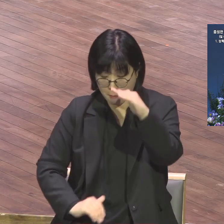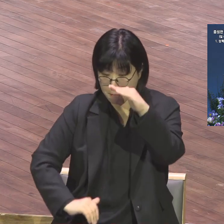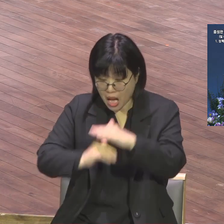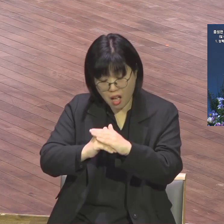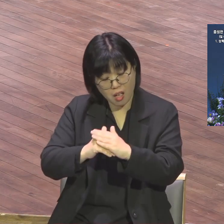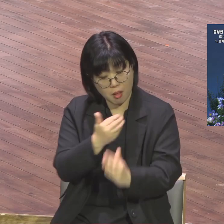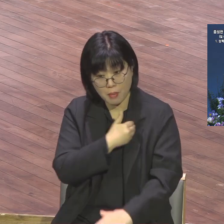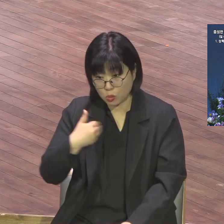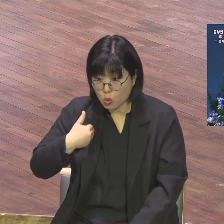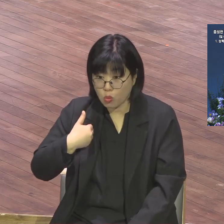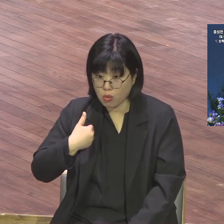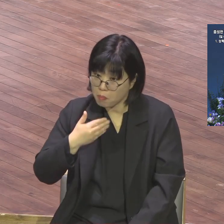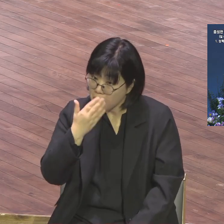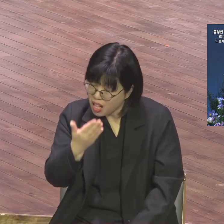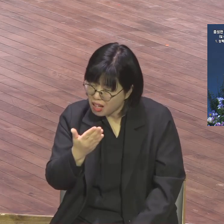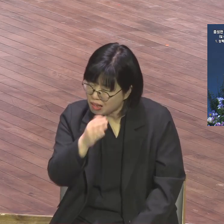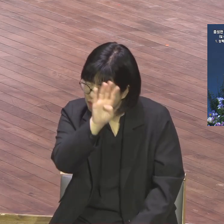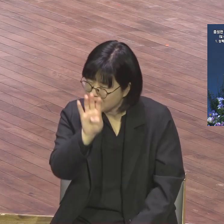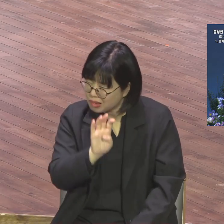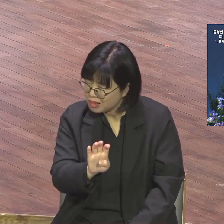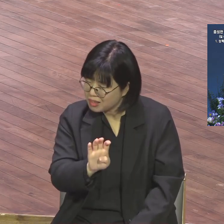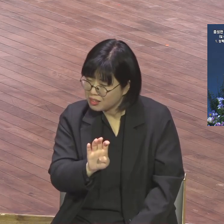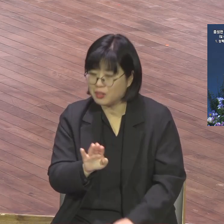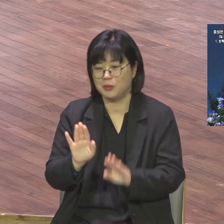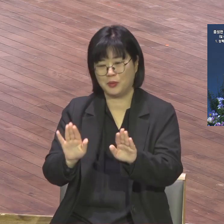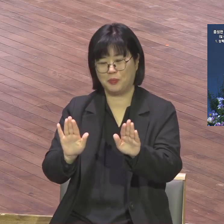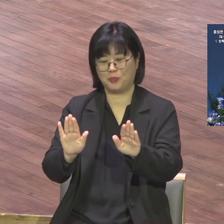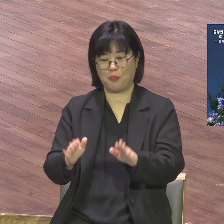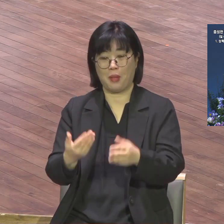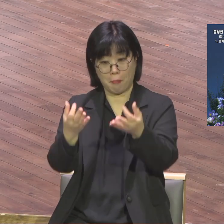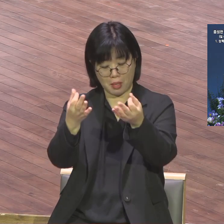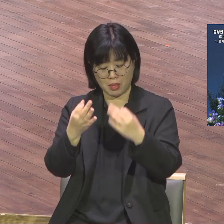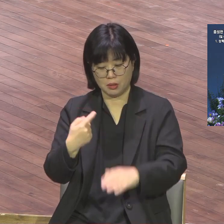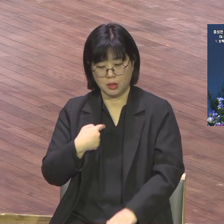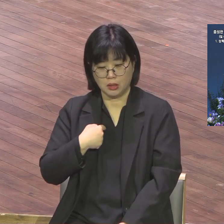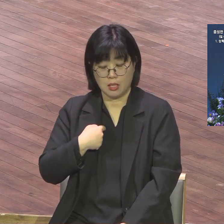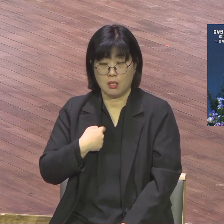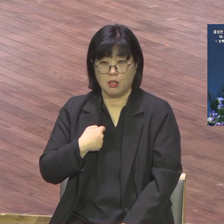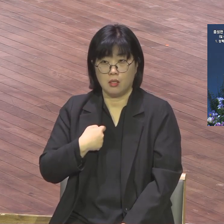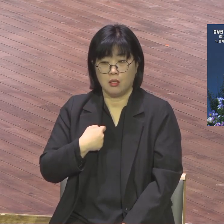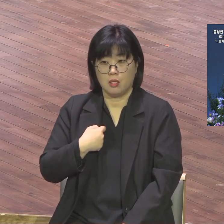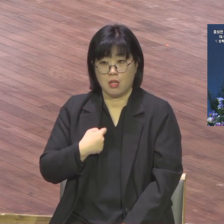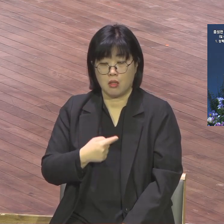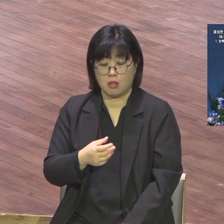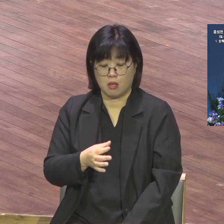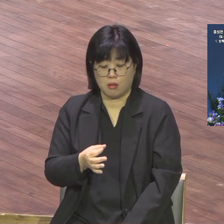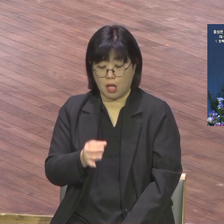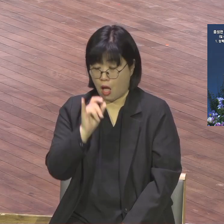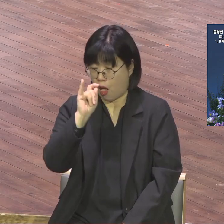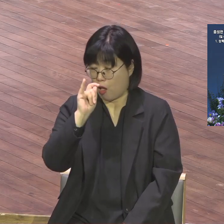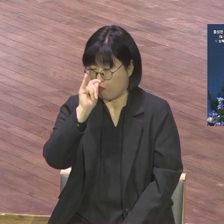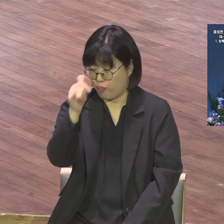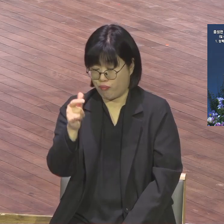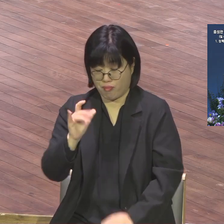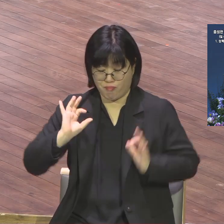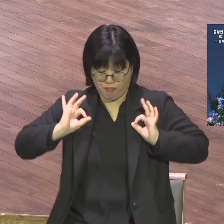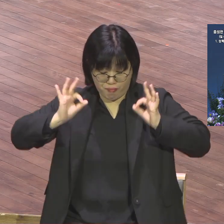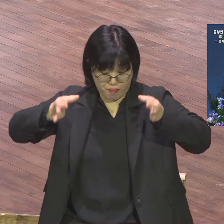대명사 록펠러, 록펠러 뭐 미국 최고 부자인데도 어리를 모 그랬어요.